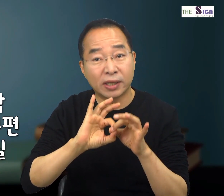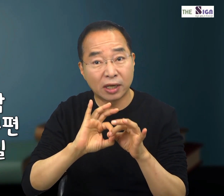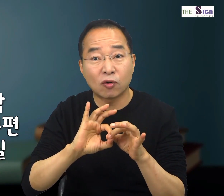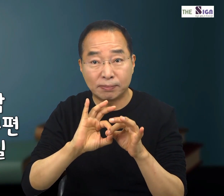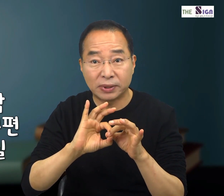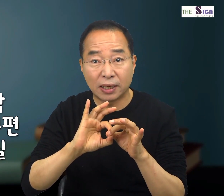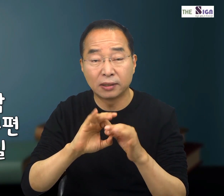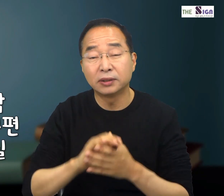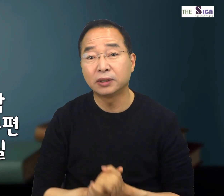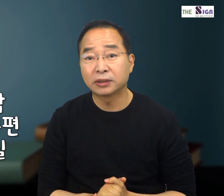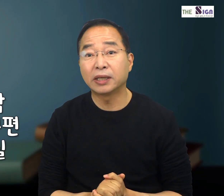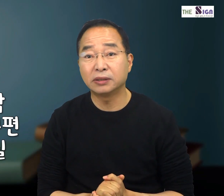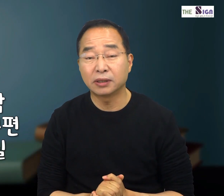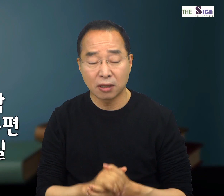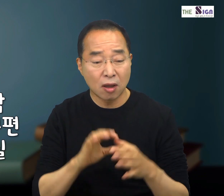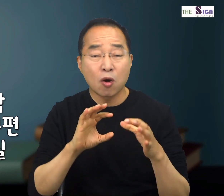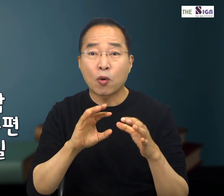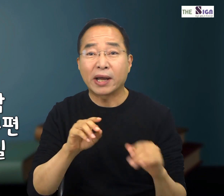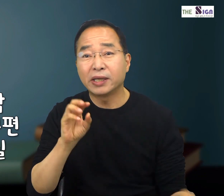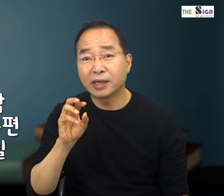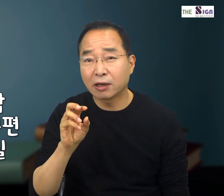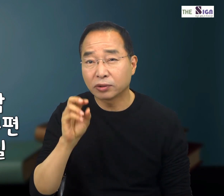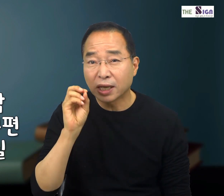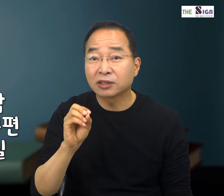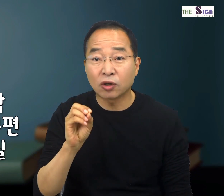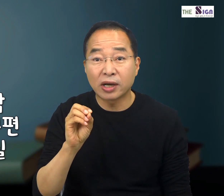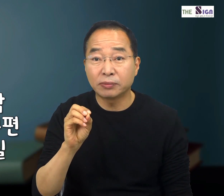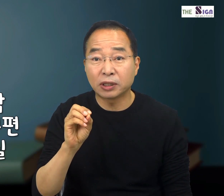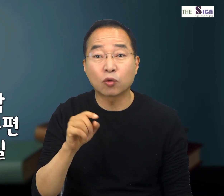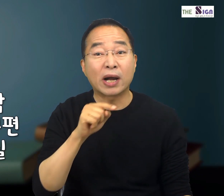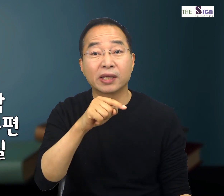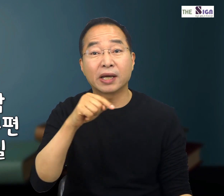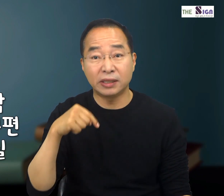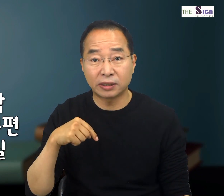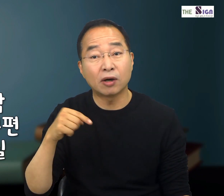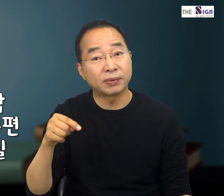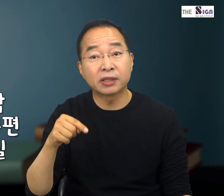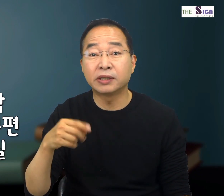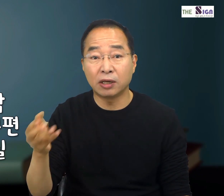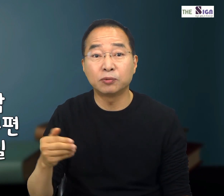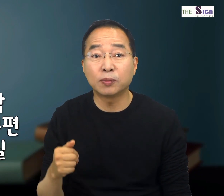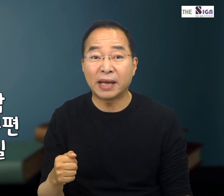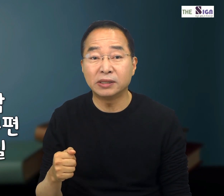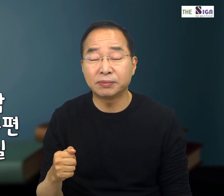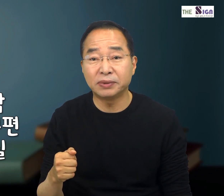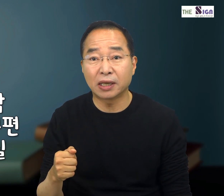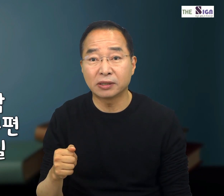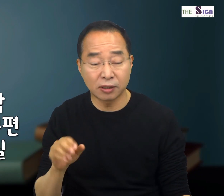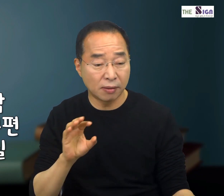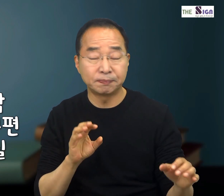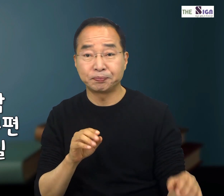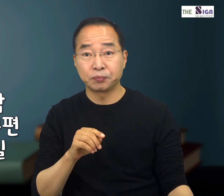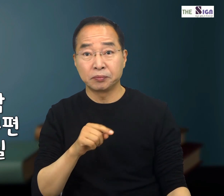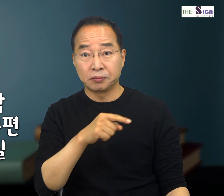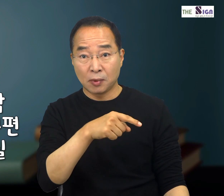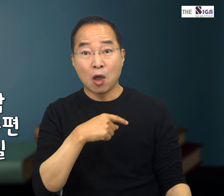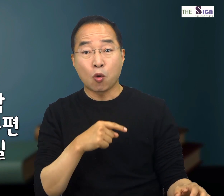관계라고 합니다. 단 관계라고 딱 정하기보다도 관계가 있다 없다 그 개념 좀 많이 씁니다. 그래서